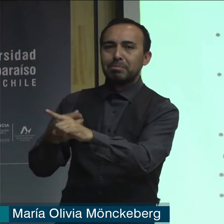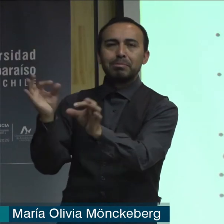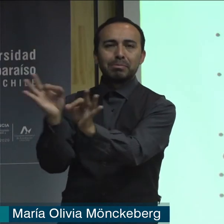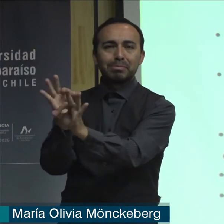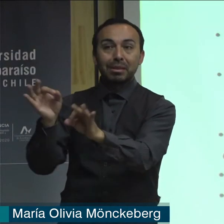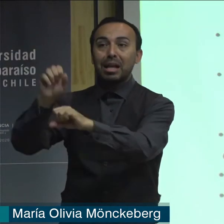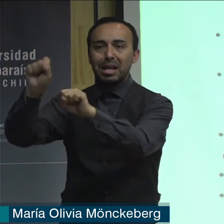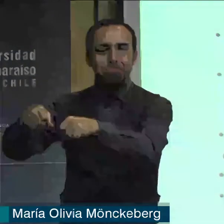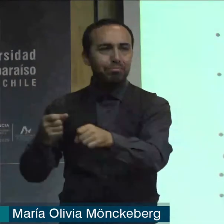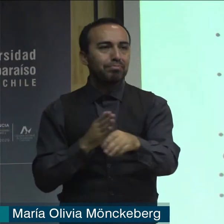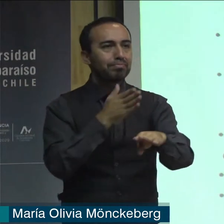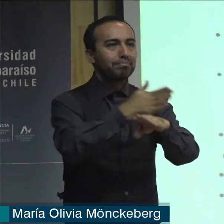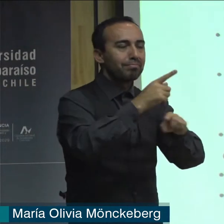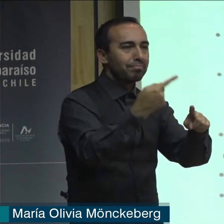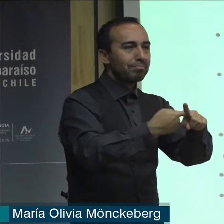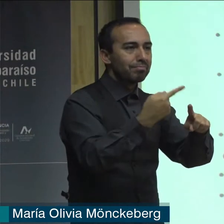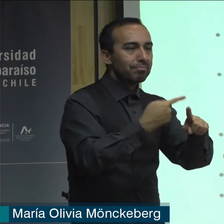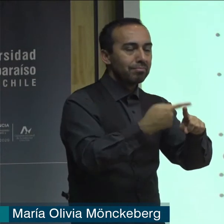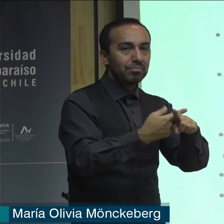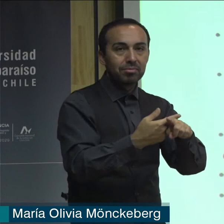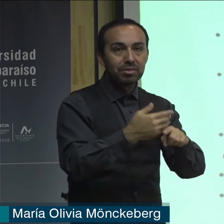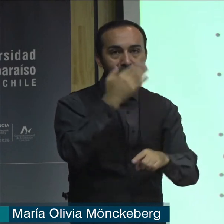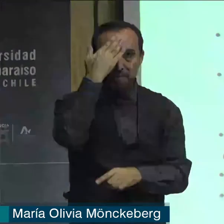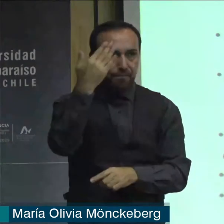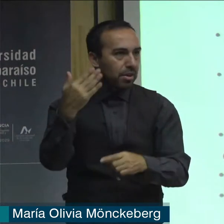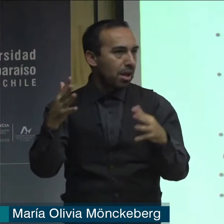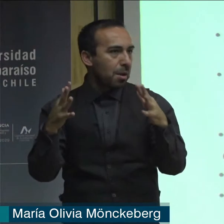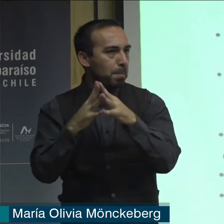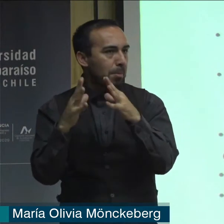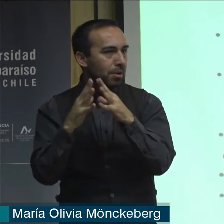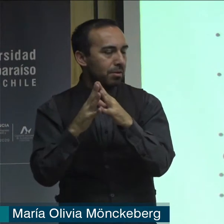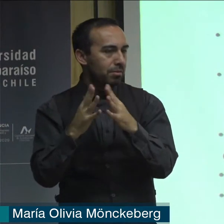casi lo vi frente a los militares no